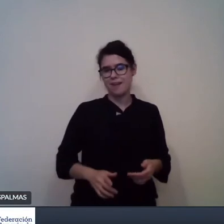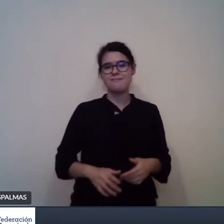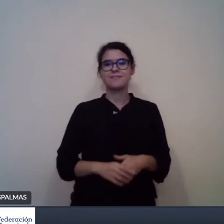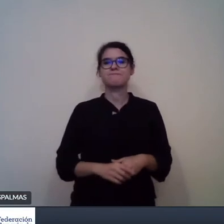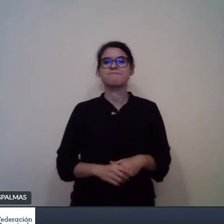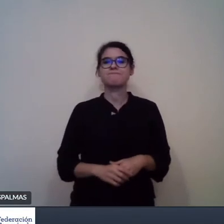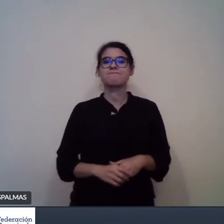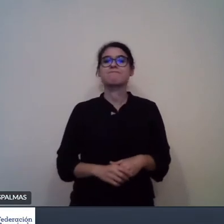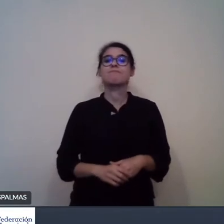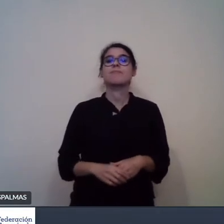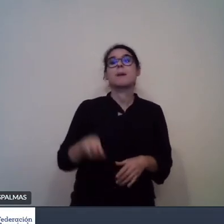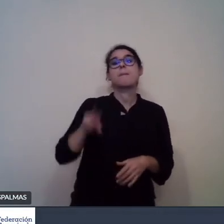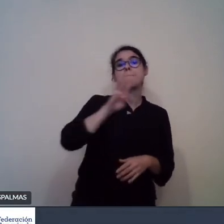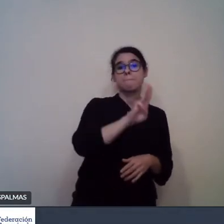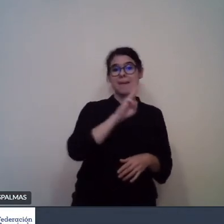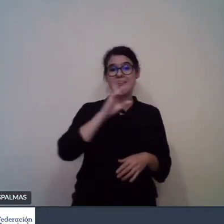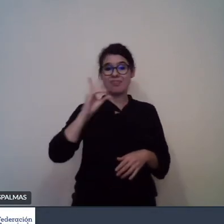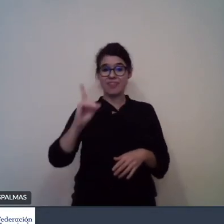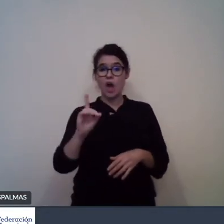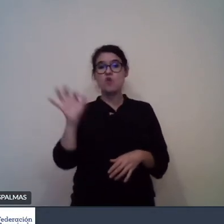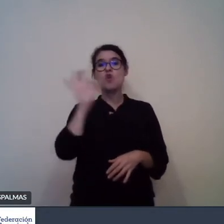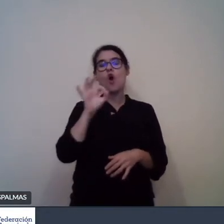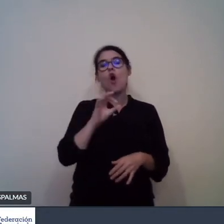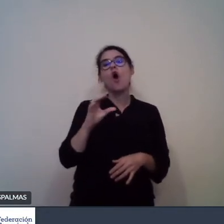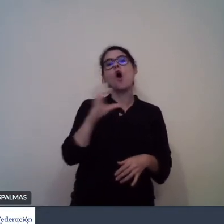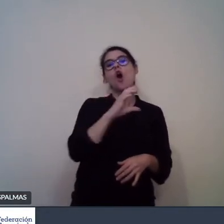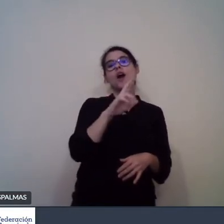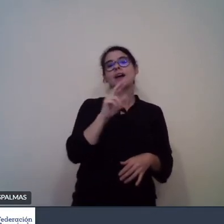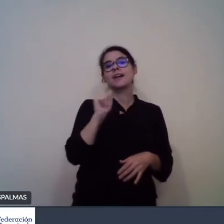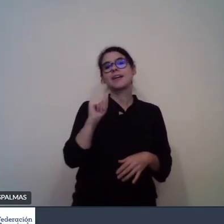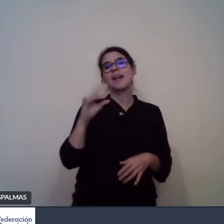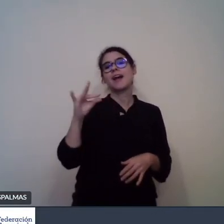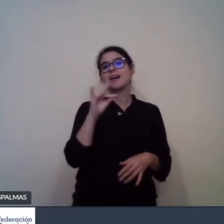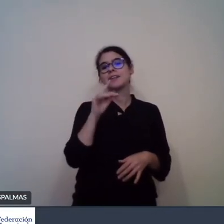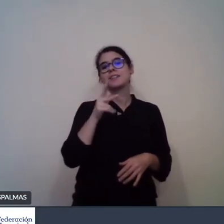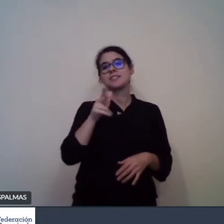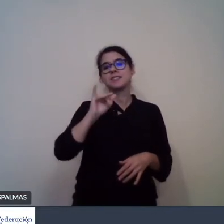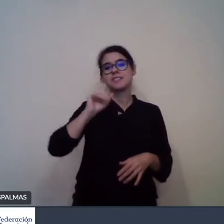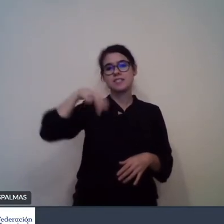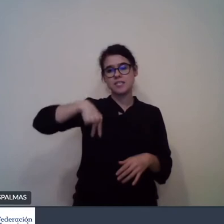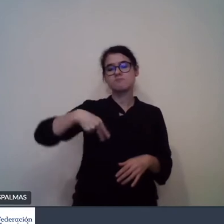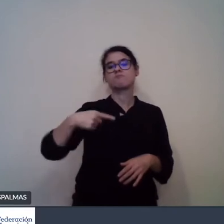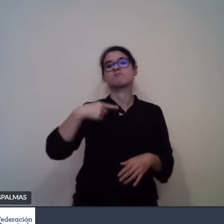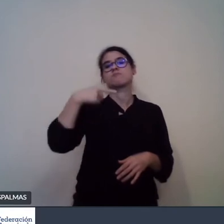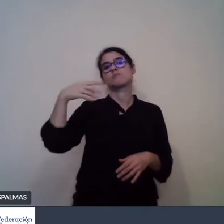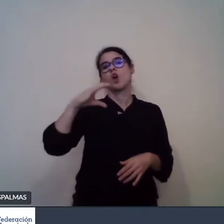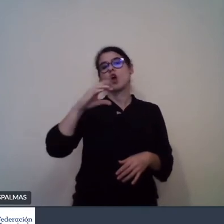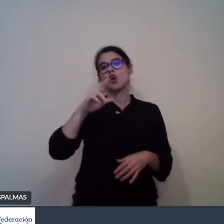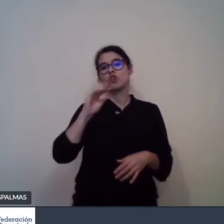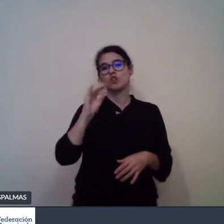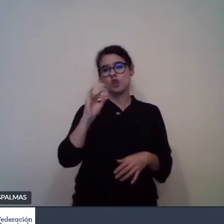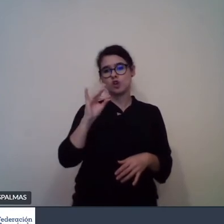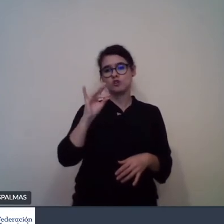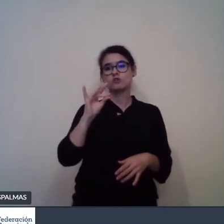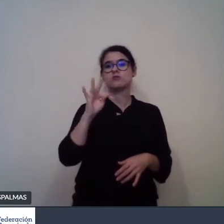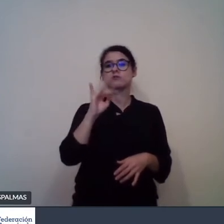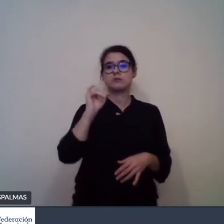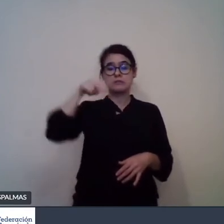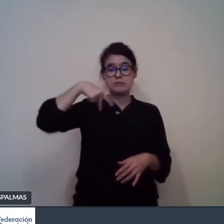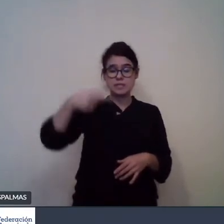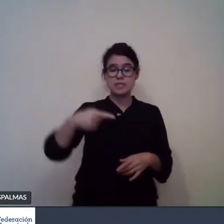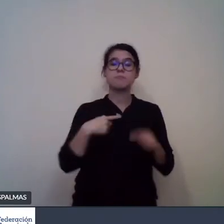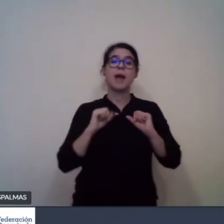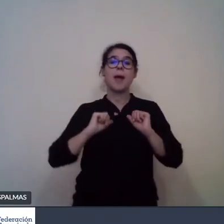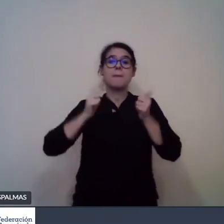Pin down o casi un cross screen para el balón a poste bajo, mucho poste bajo para iniciar jugada en equipos